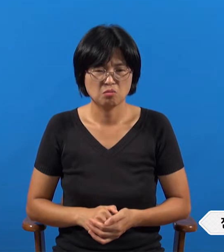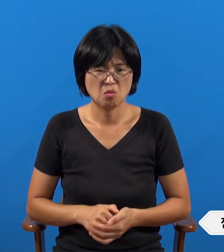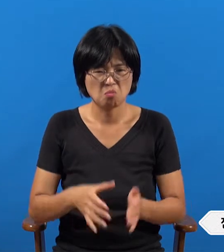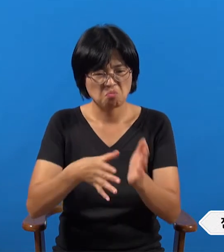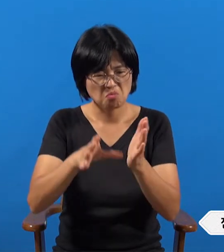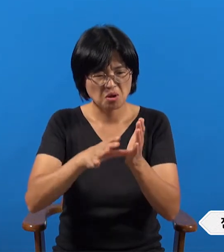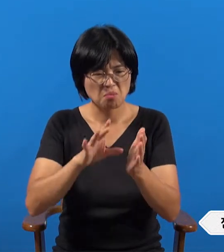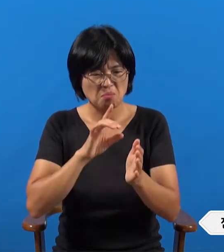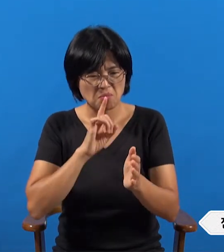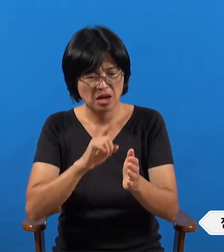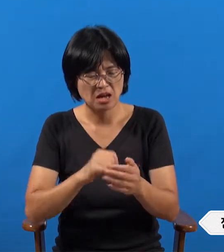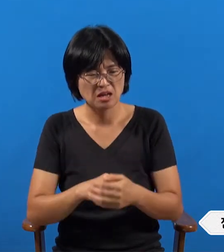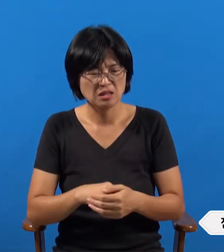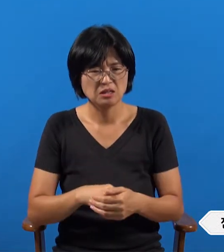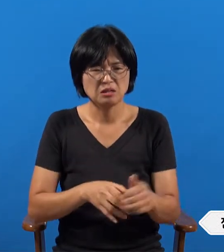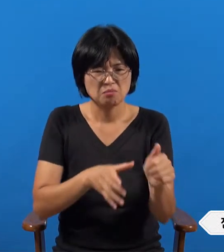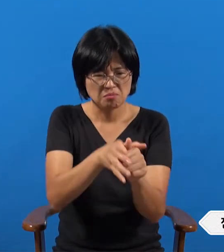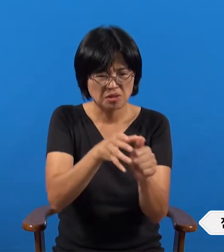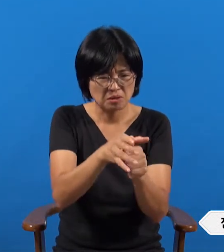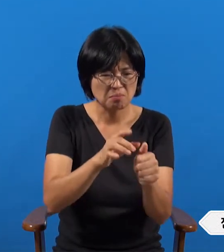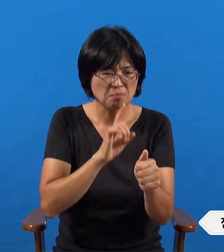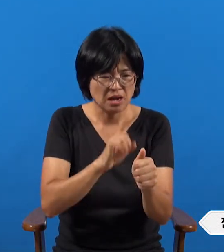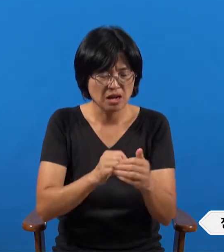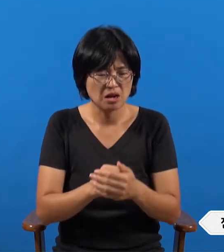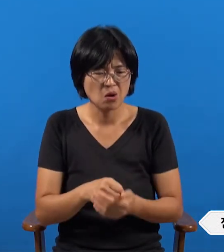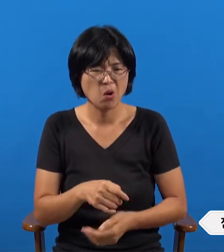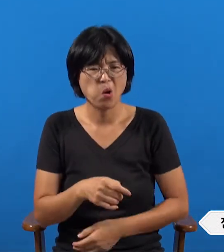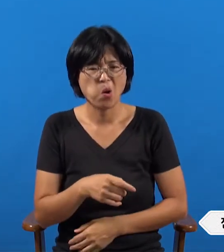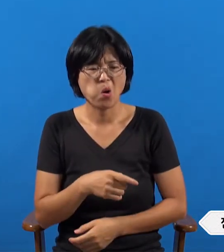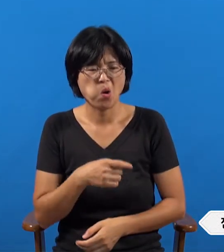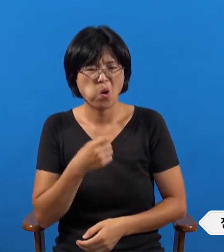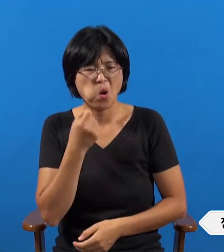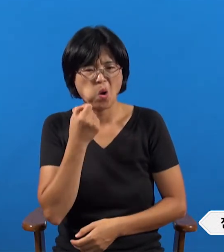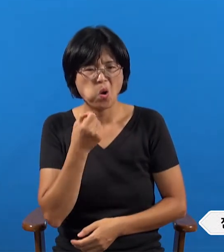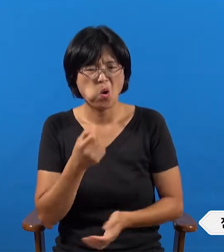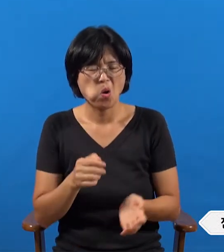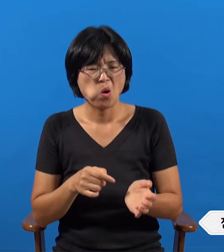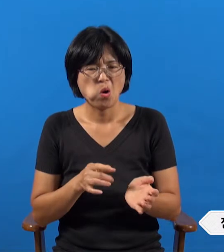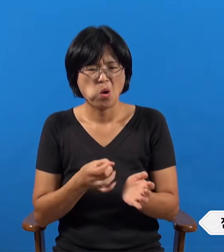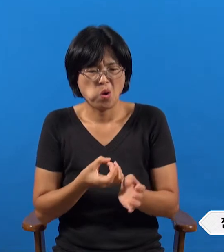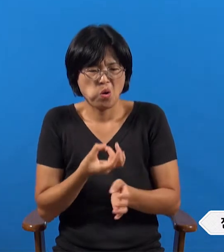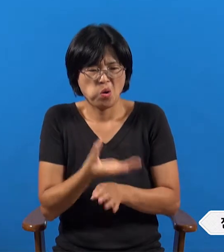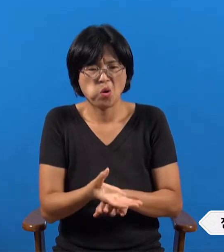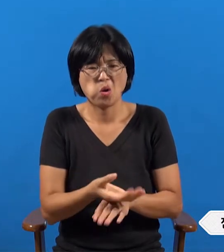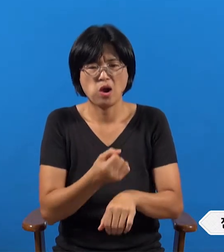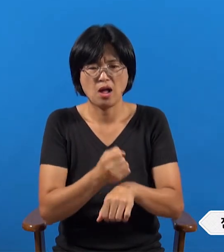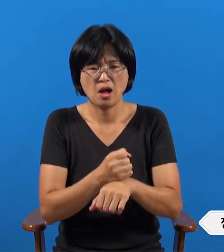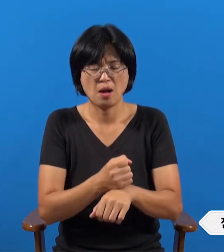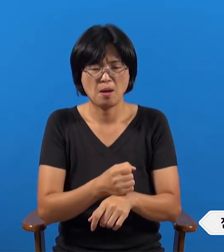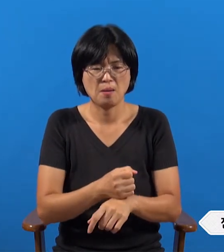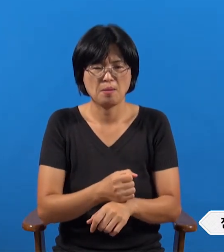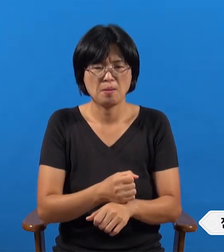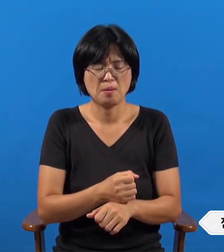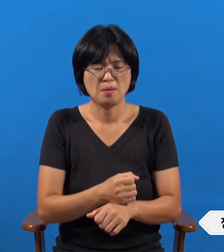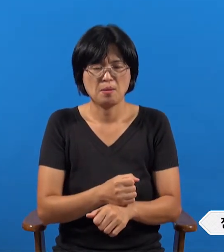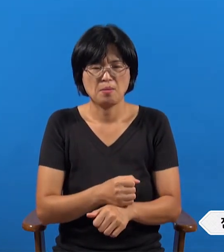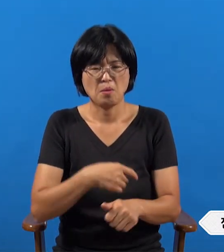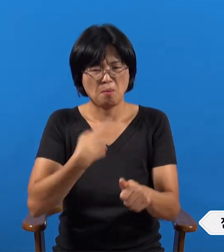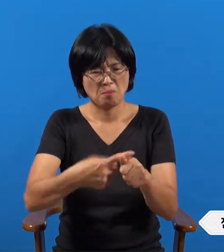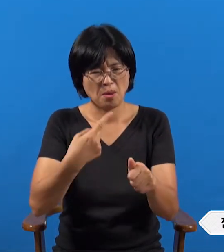비꼬고 험잠잡고 빈정거리고 기죽이고 거짓말, 소문내고